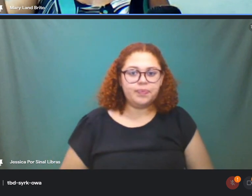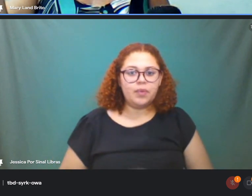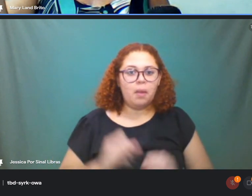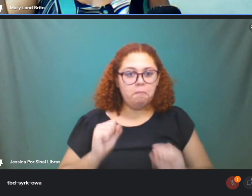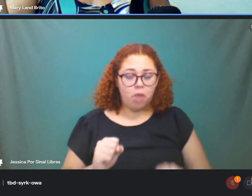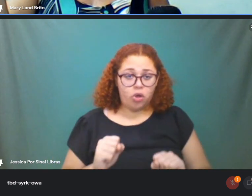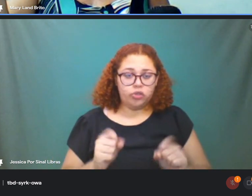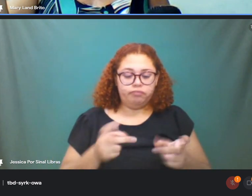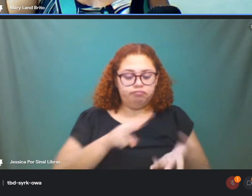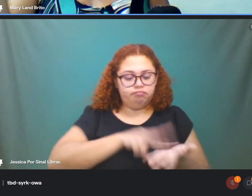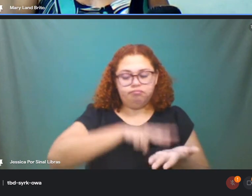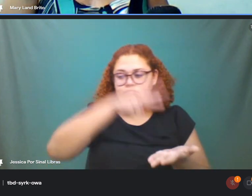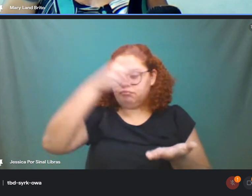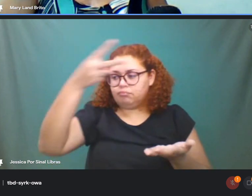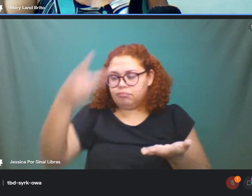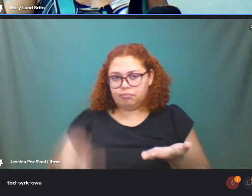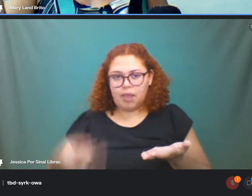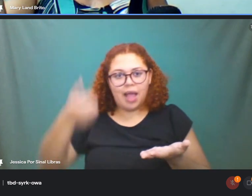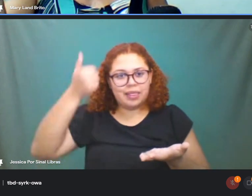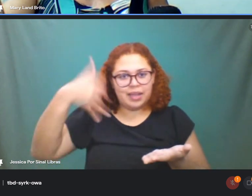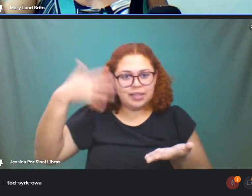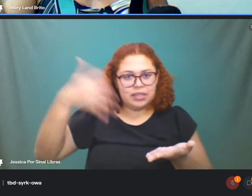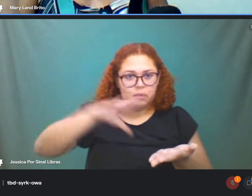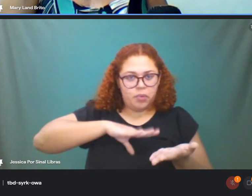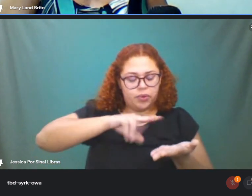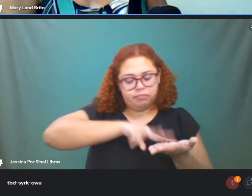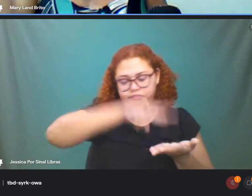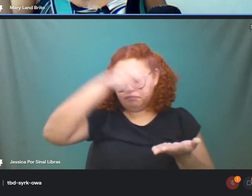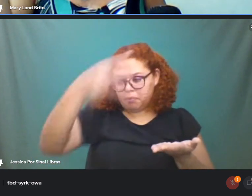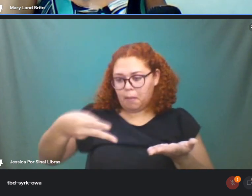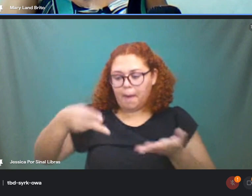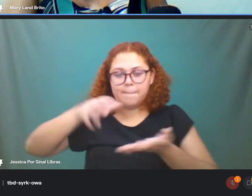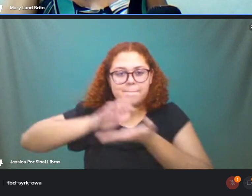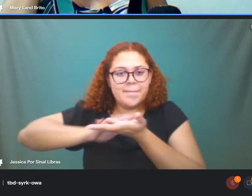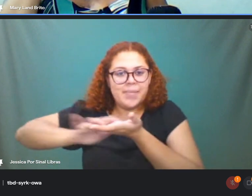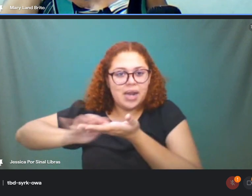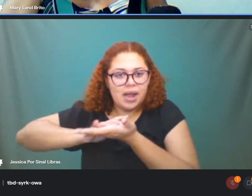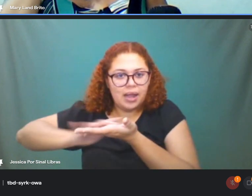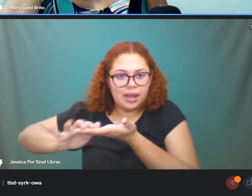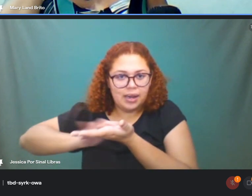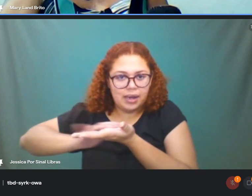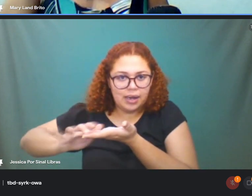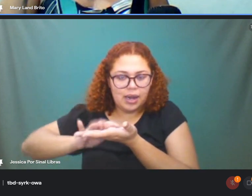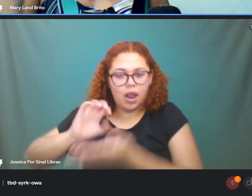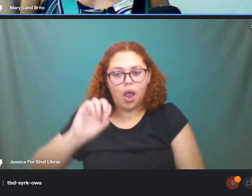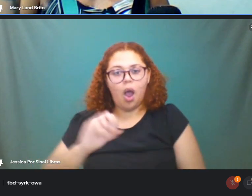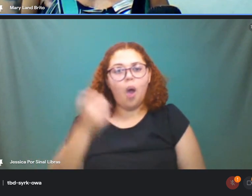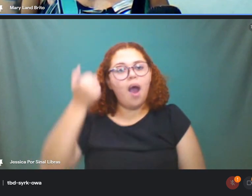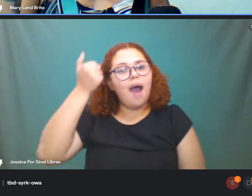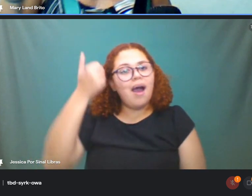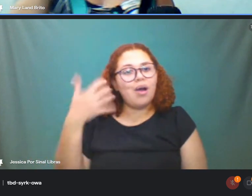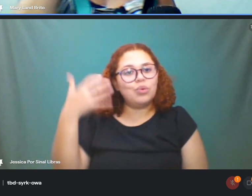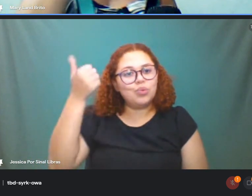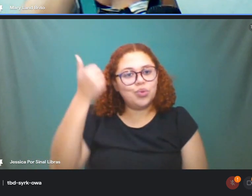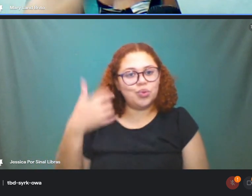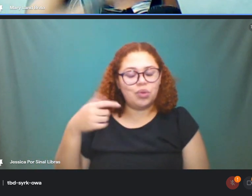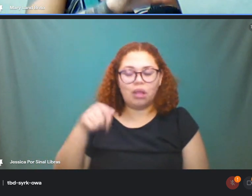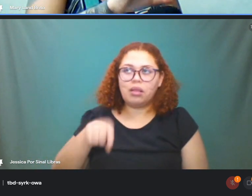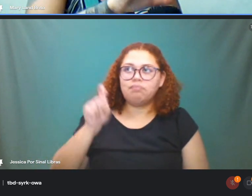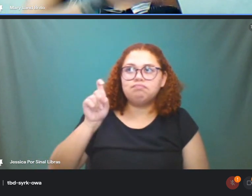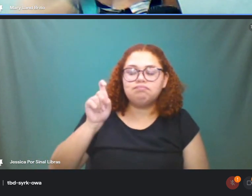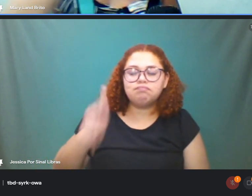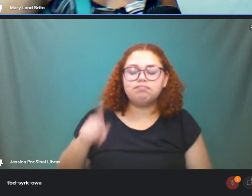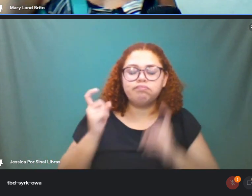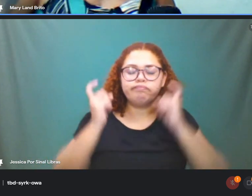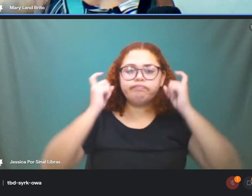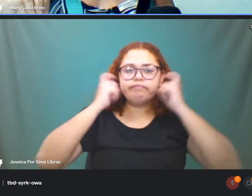braille, do lado, certo? Para a pessoa poder fazer a leitura, ou em formato de áudio, que a pessoa dá um play. Você ter a